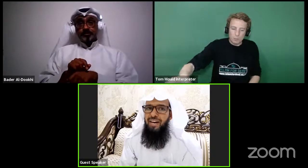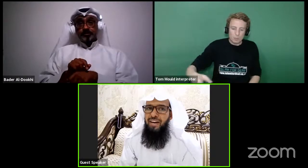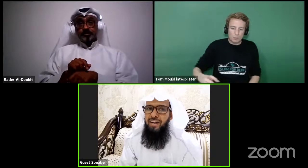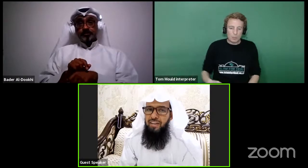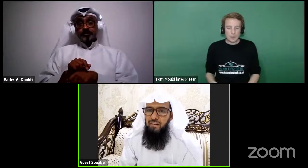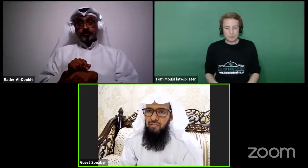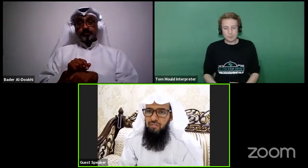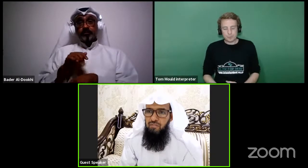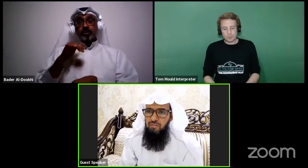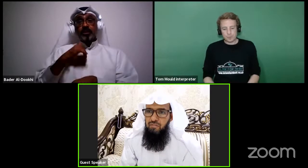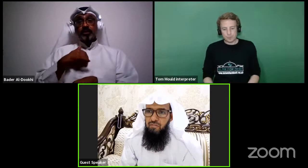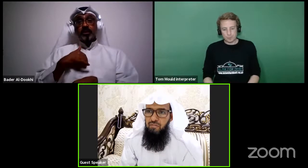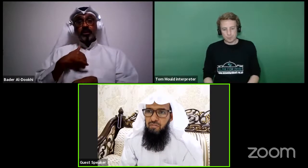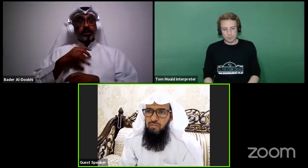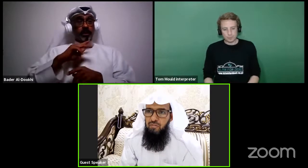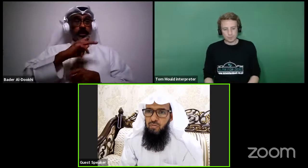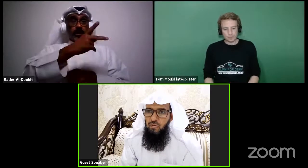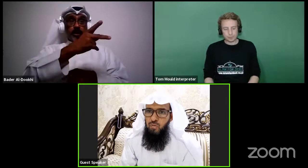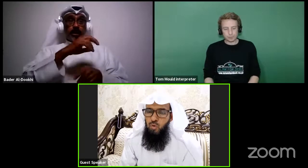الشعور بالآخرين،